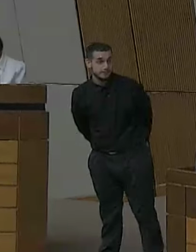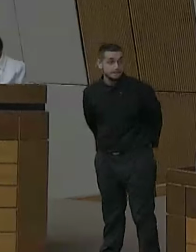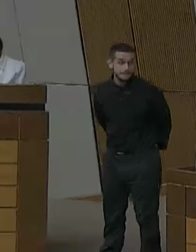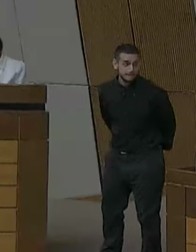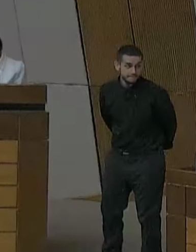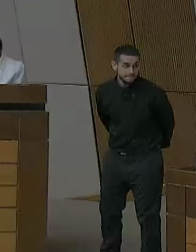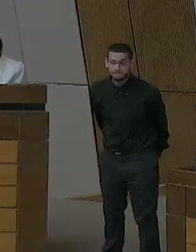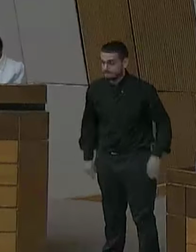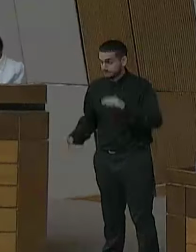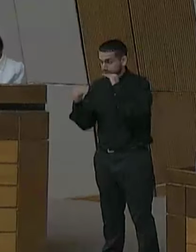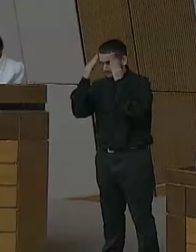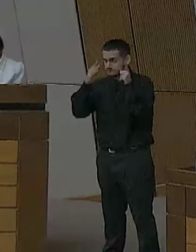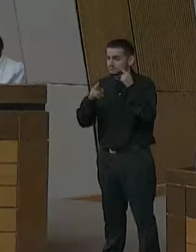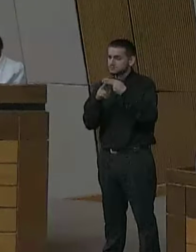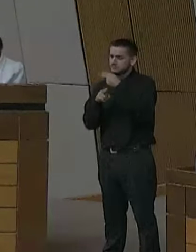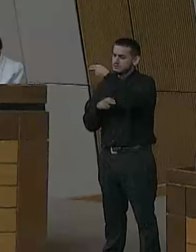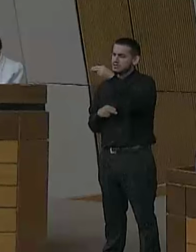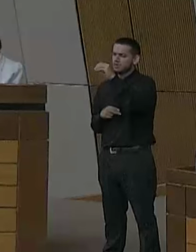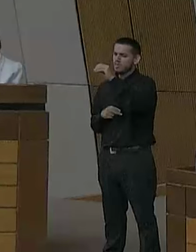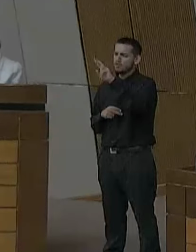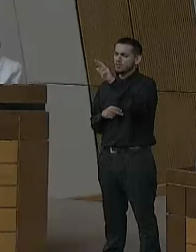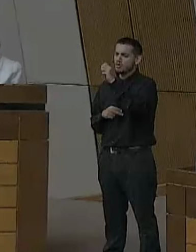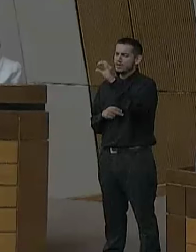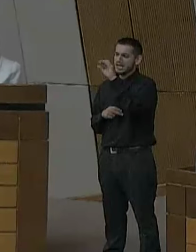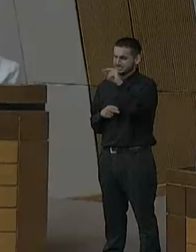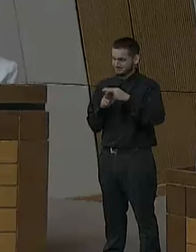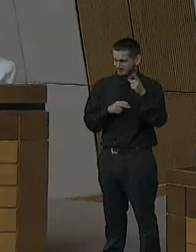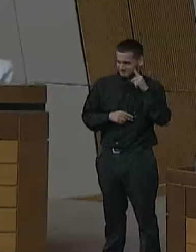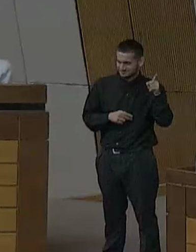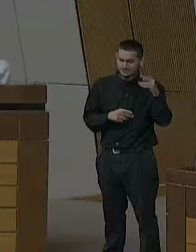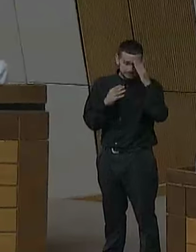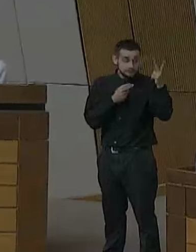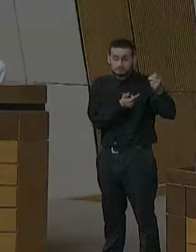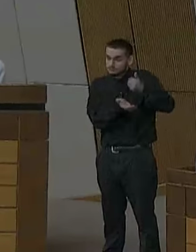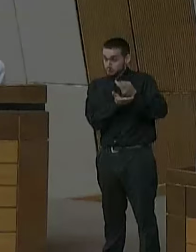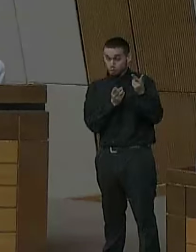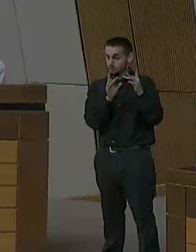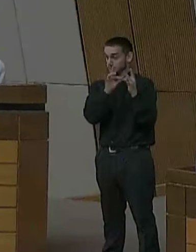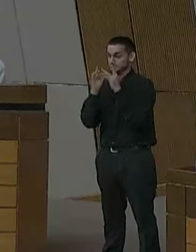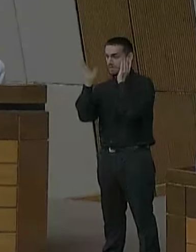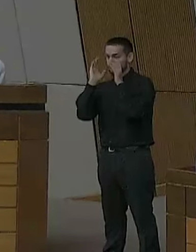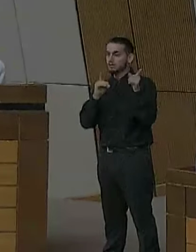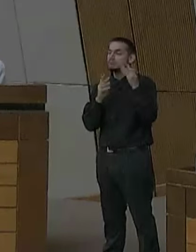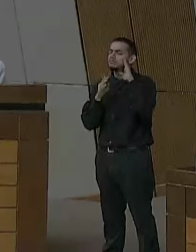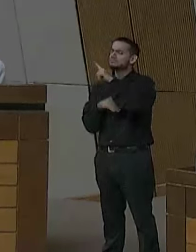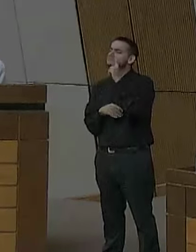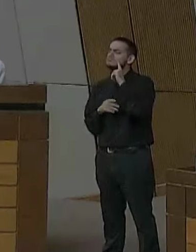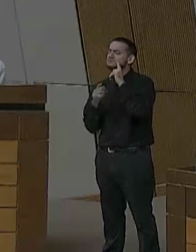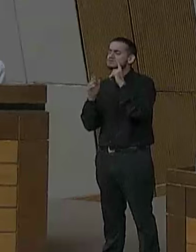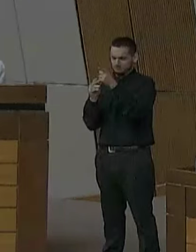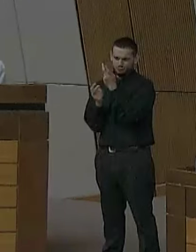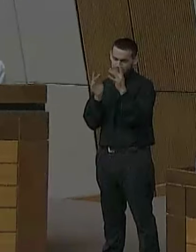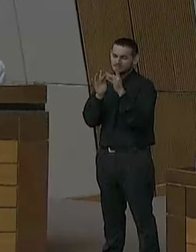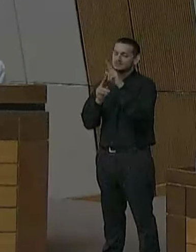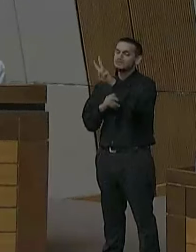Muchísimas gracias, Horacio, Anto, realmente por acompañarnos. Para nosotros es fundamental que un equipo de expertos en el